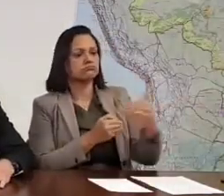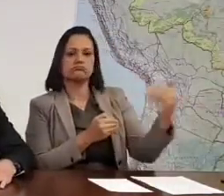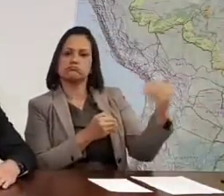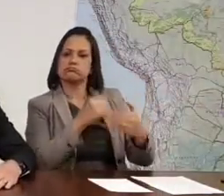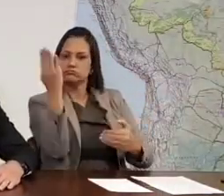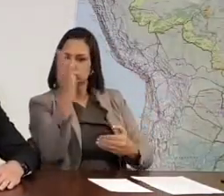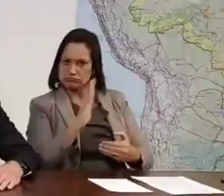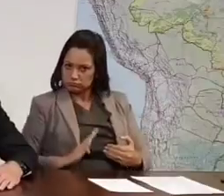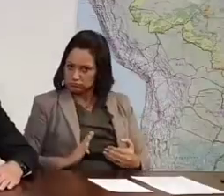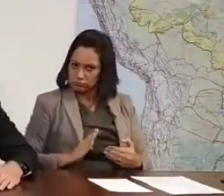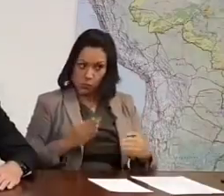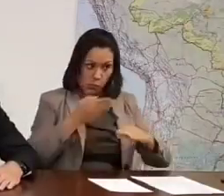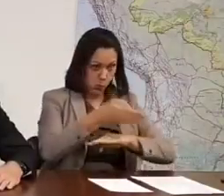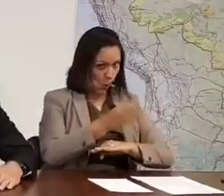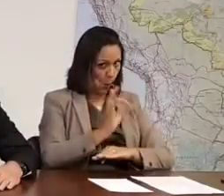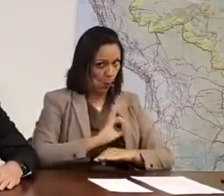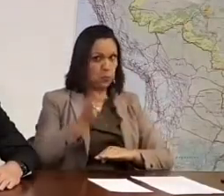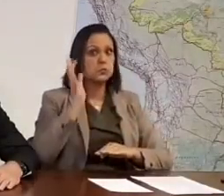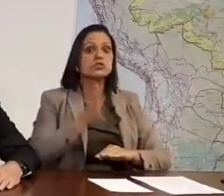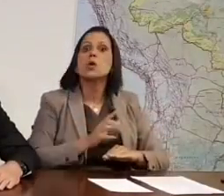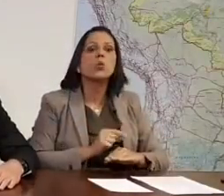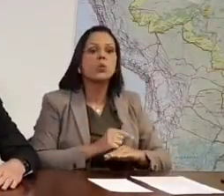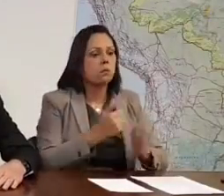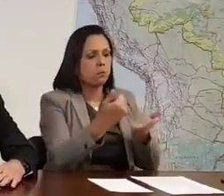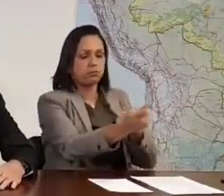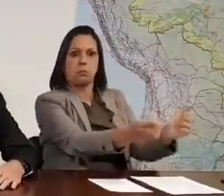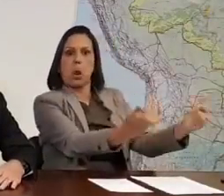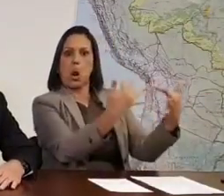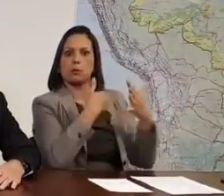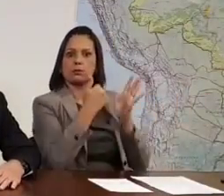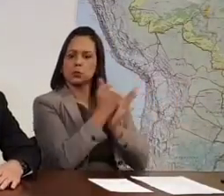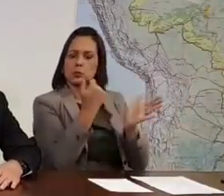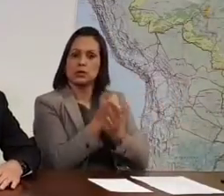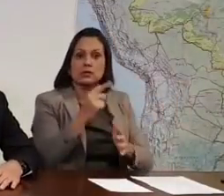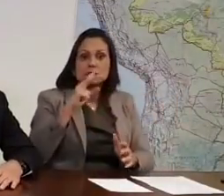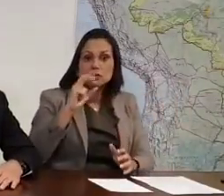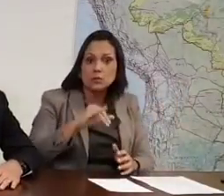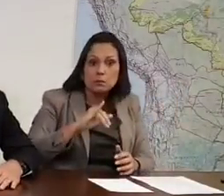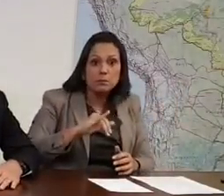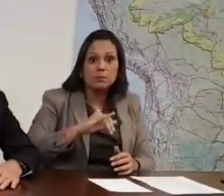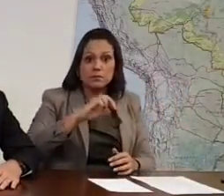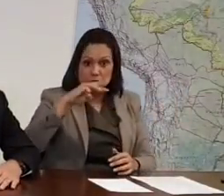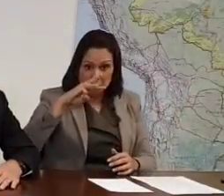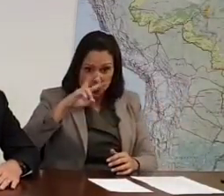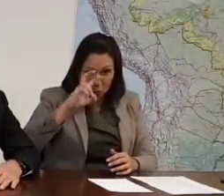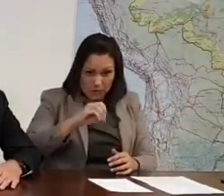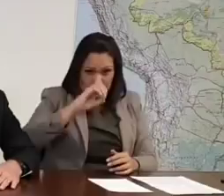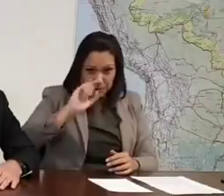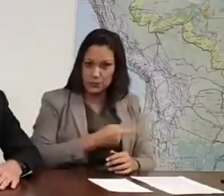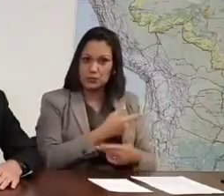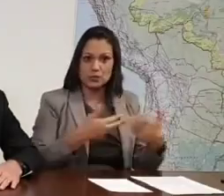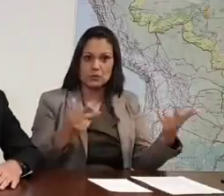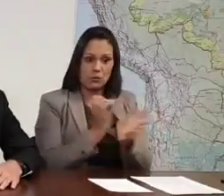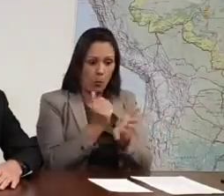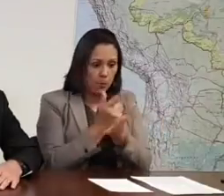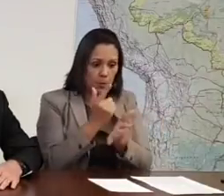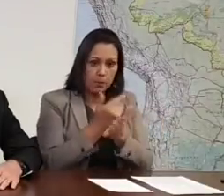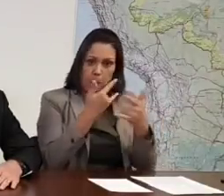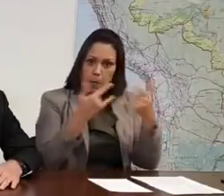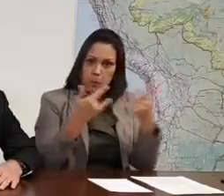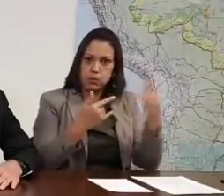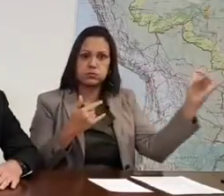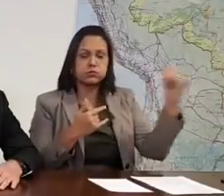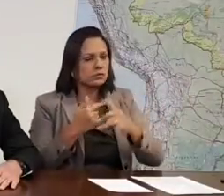de emissões reais de passagem, de acordo com o dado hoje que eu recebi na BIH aqui no congresso que teve aqui no auditório Nereu